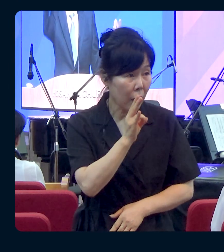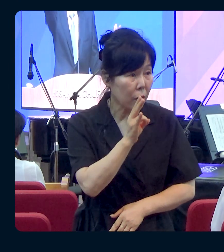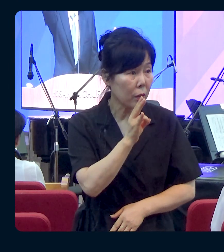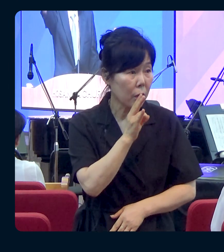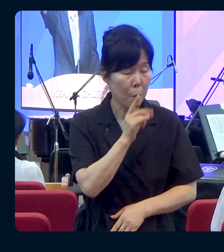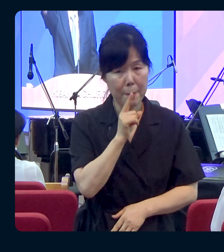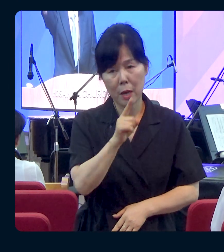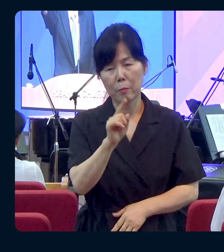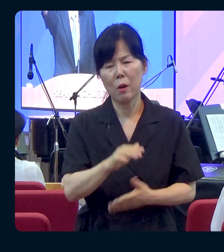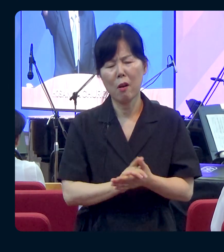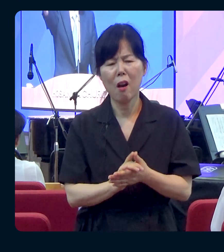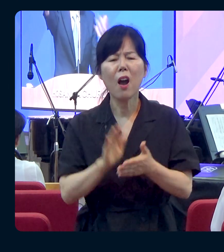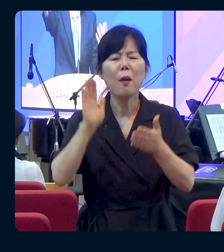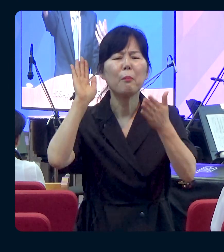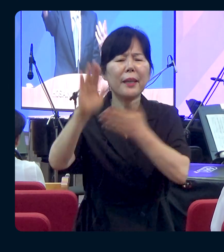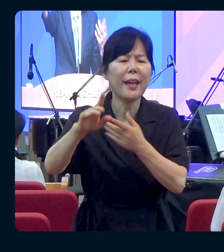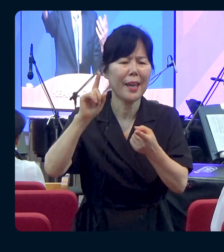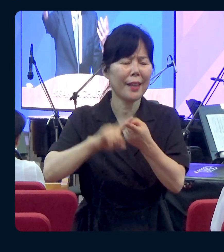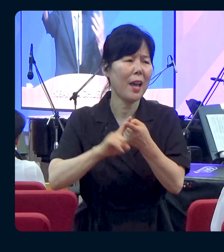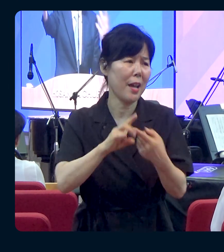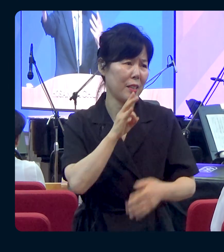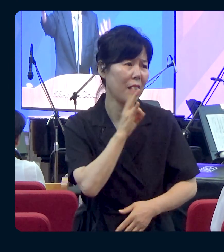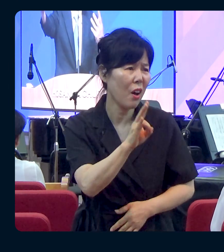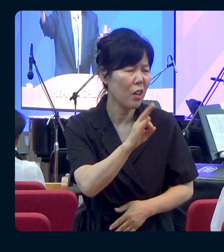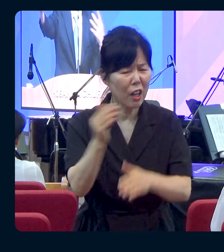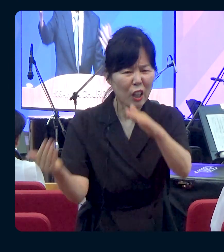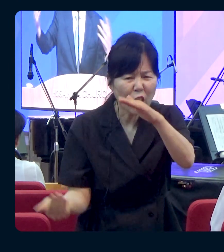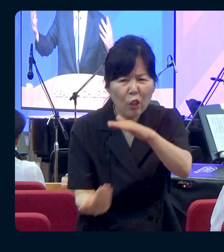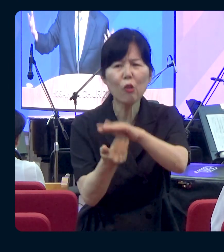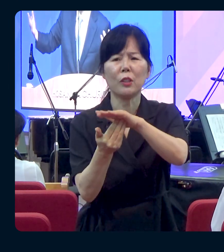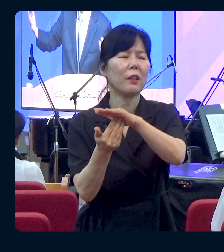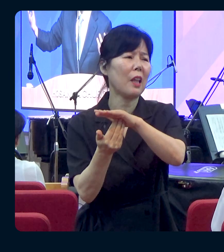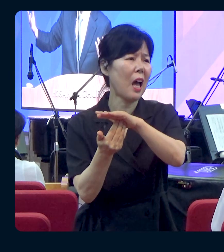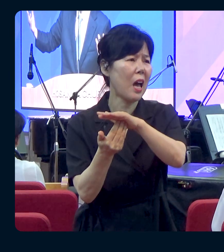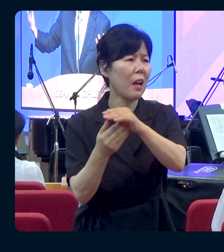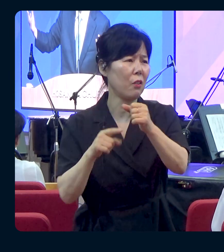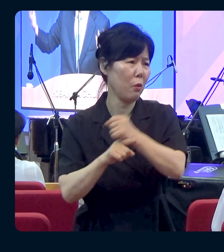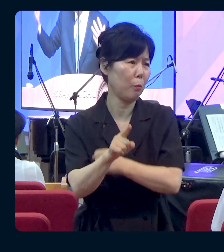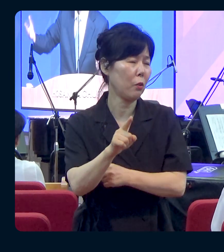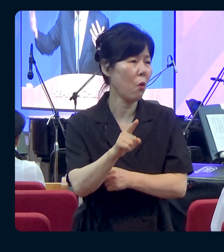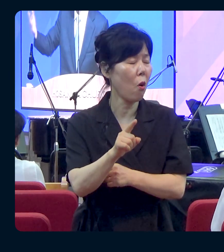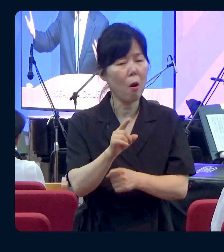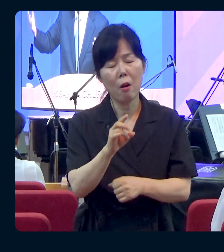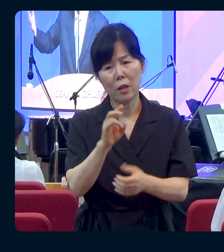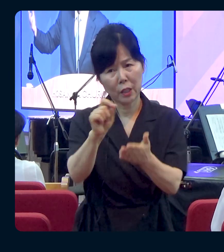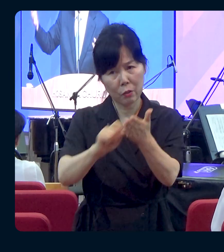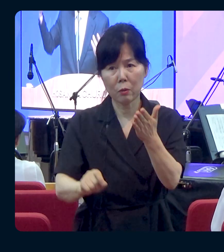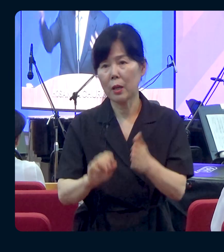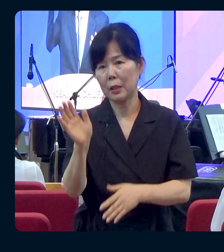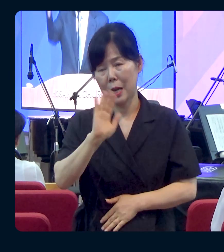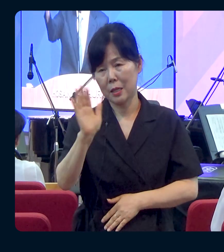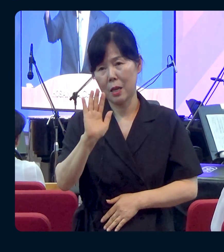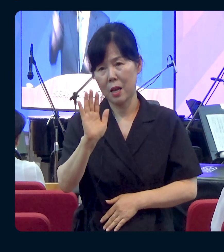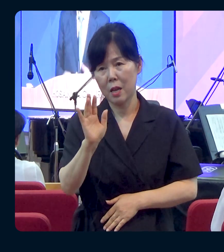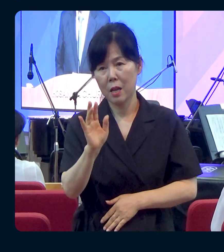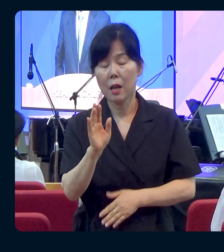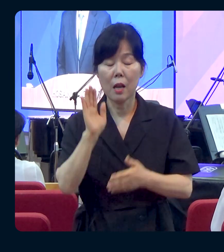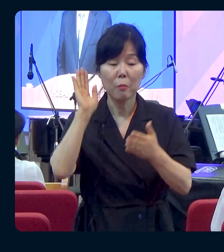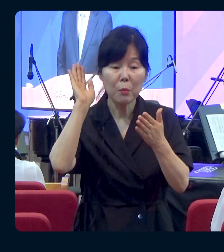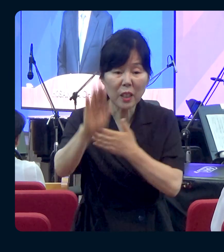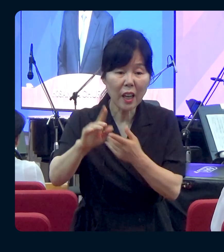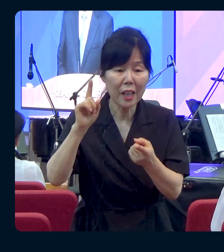말씀은요, 나중에 이렇게 맞았어라고 하면서 미리 말하는 그런 것을 위해서 하지 않습니다. 모든 예언의 말씀은요,